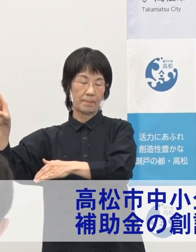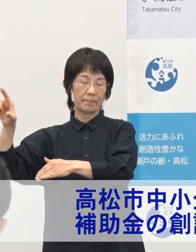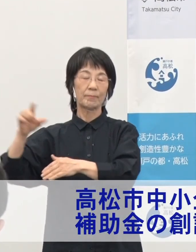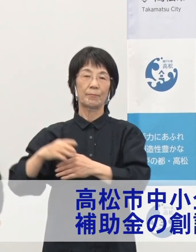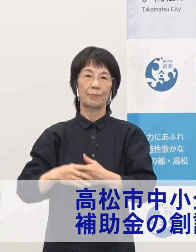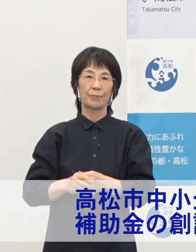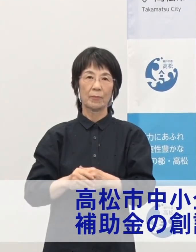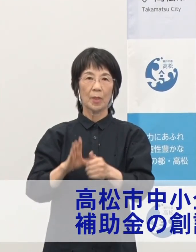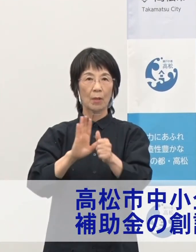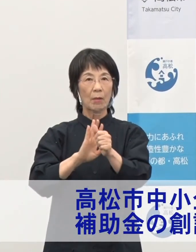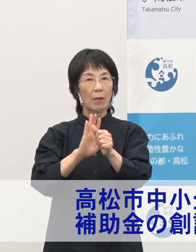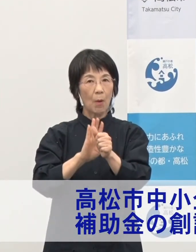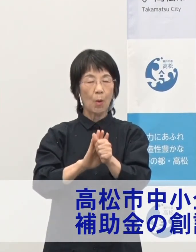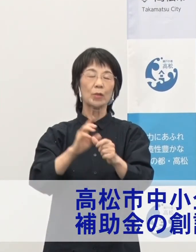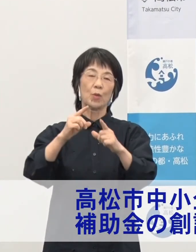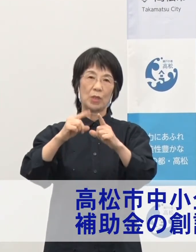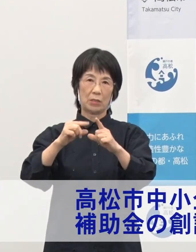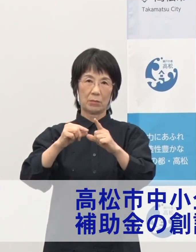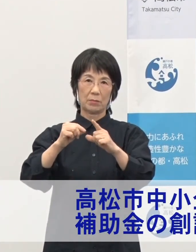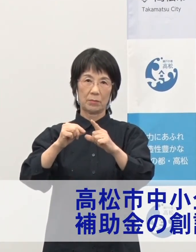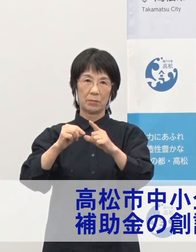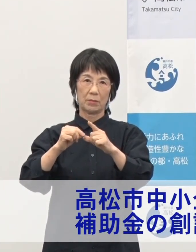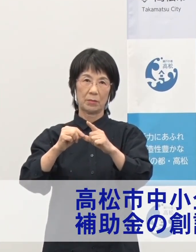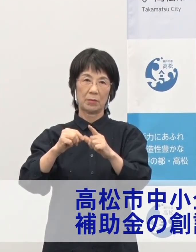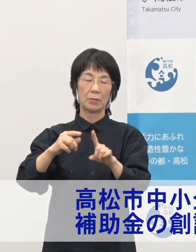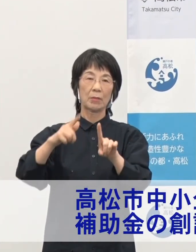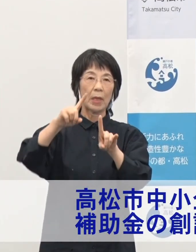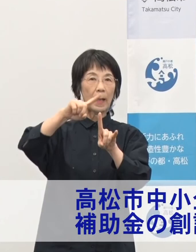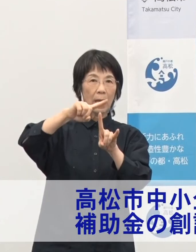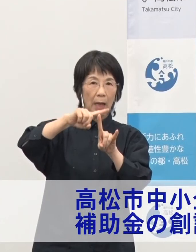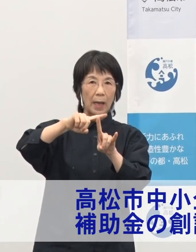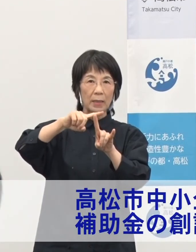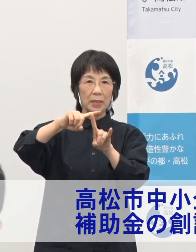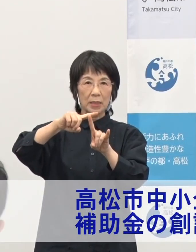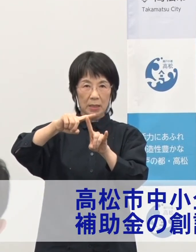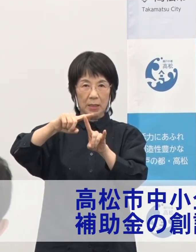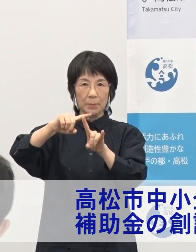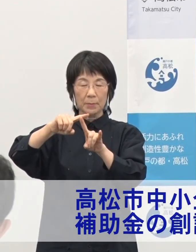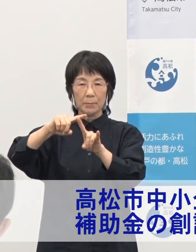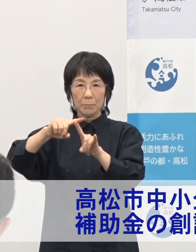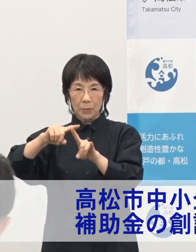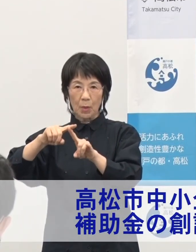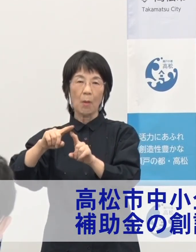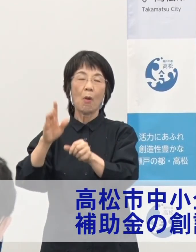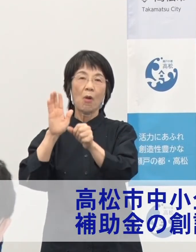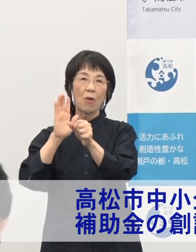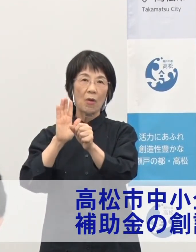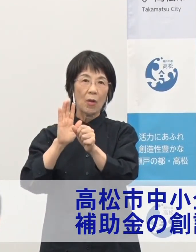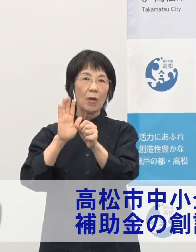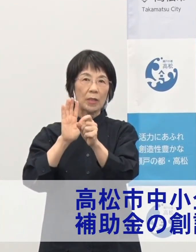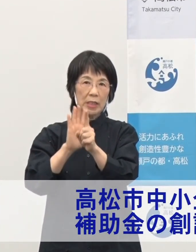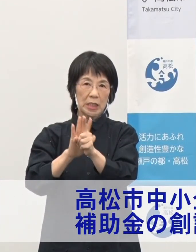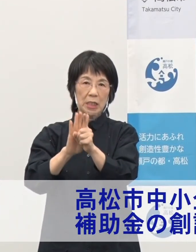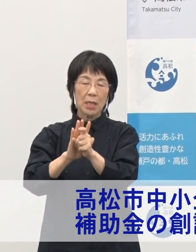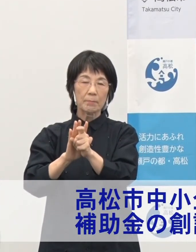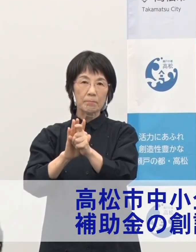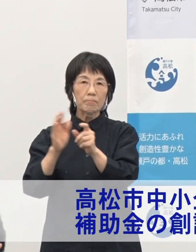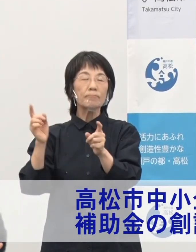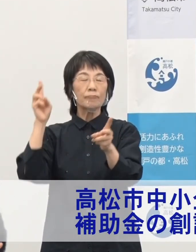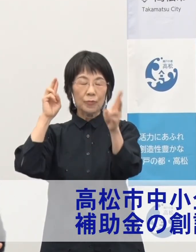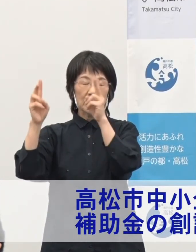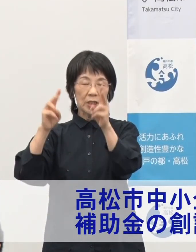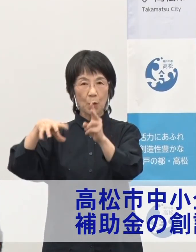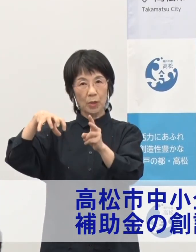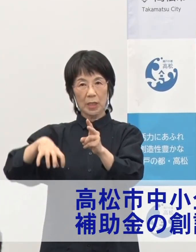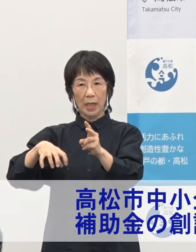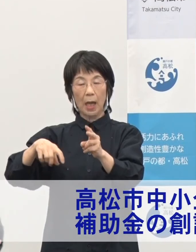ます圃場率でございますけれども it ツールを提供する it 投入支援事業者が市内事業者